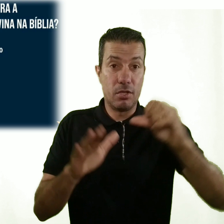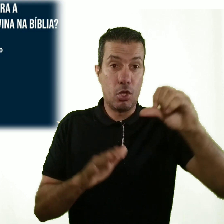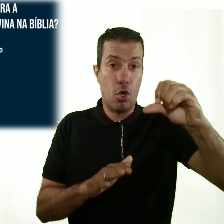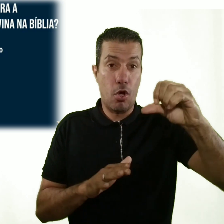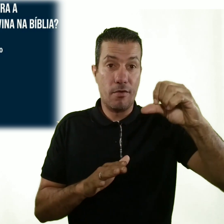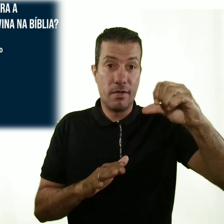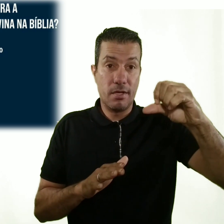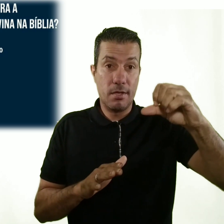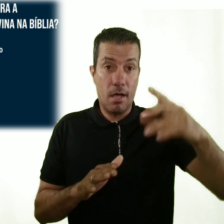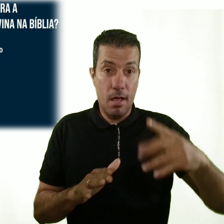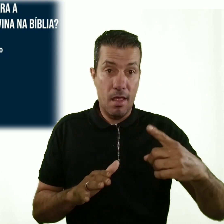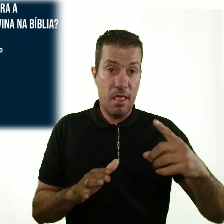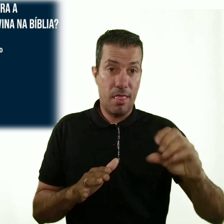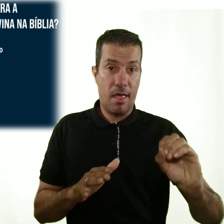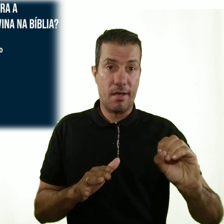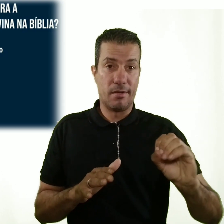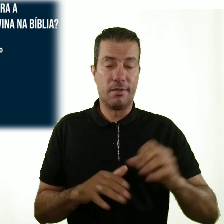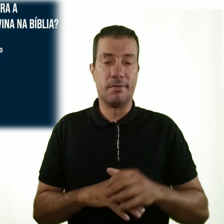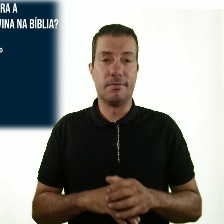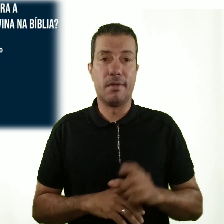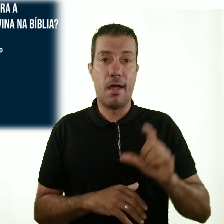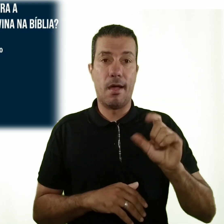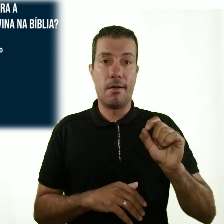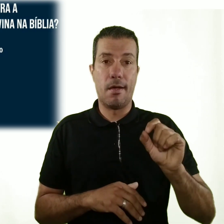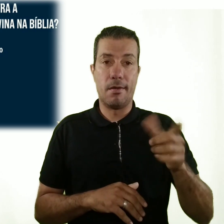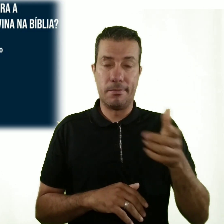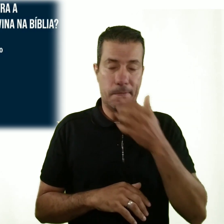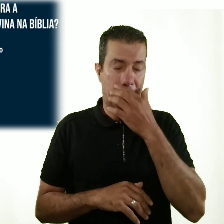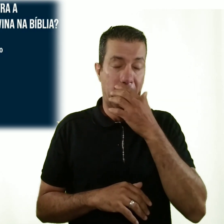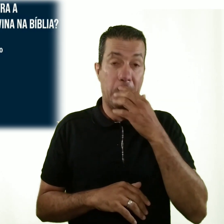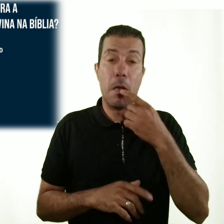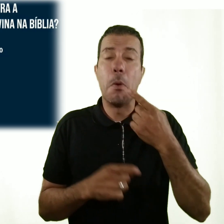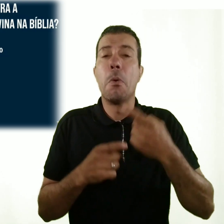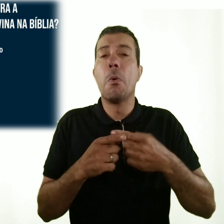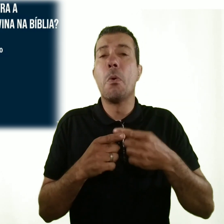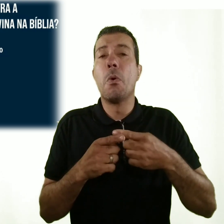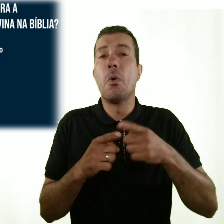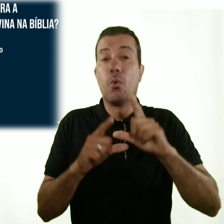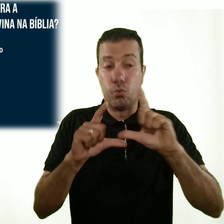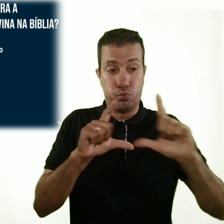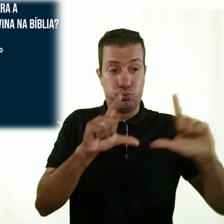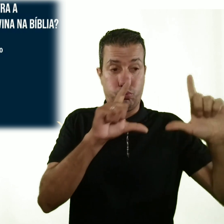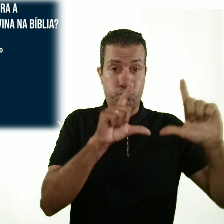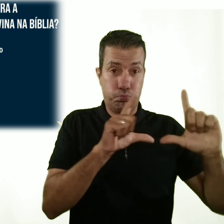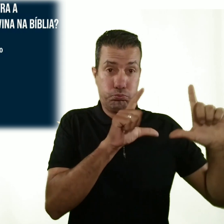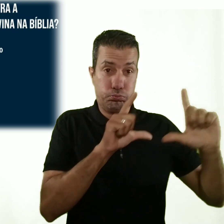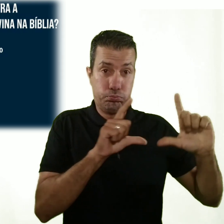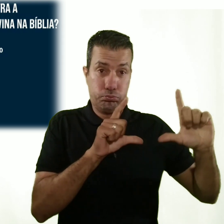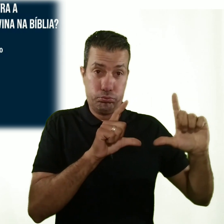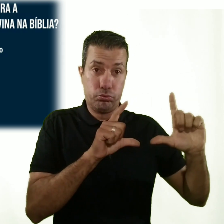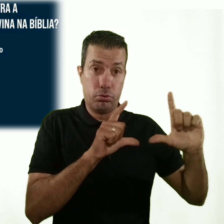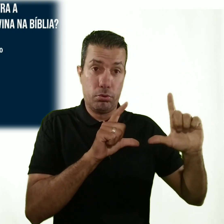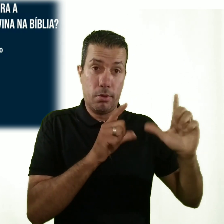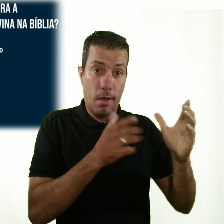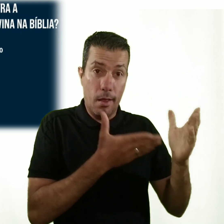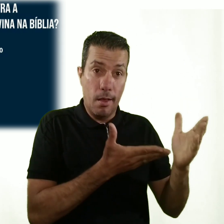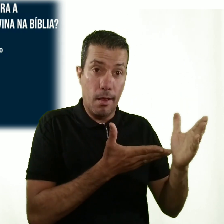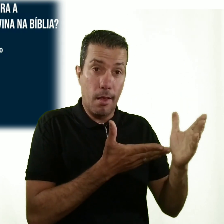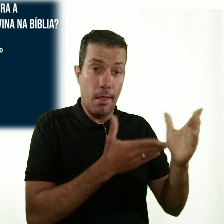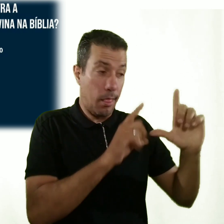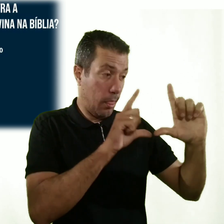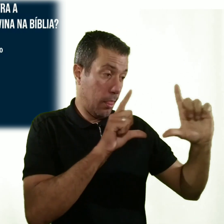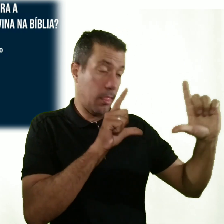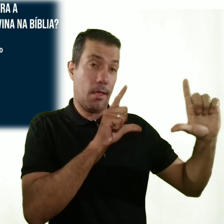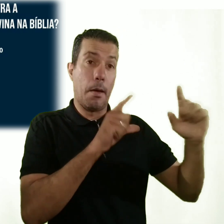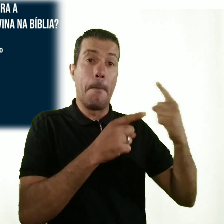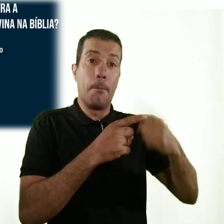dizer aos meus queridos ouvintes que eu botei todas as passagens na tela, porque eu sei